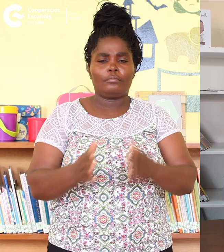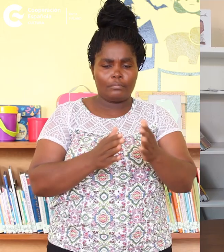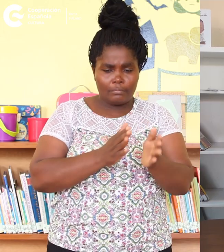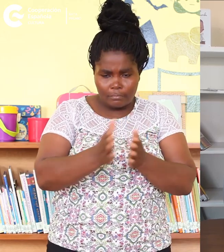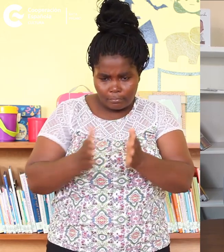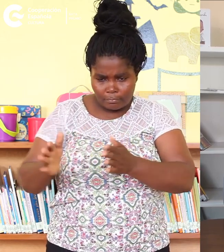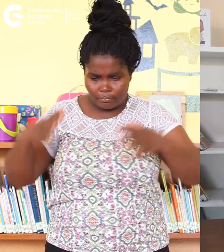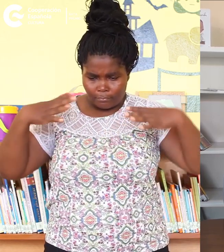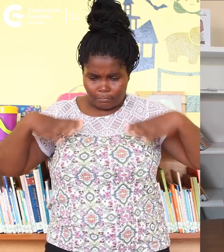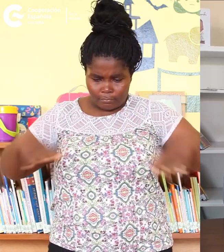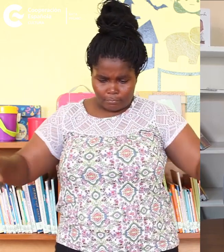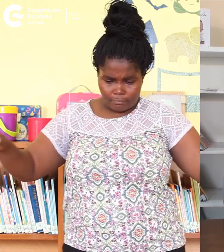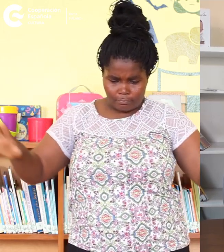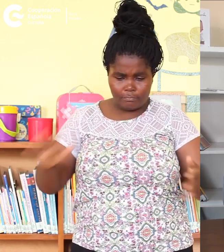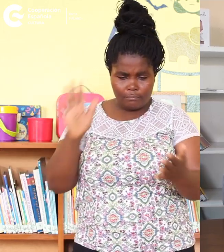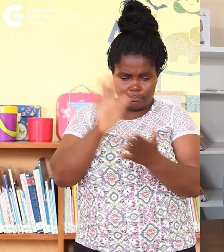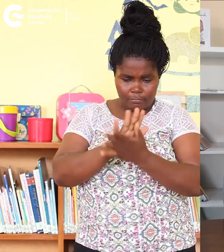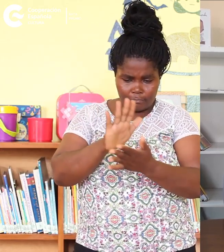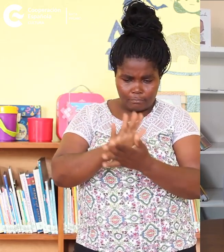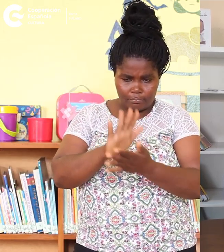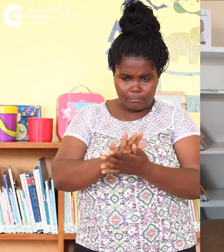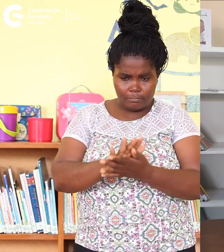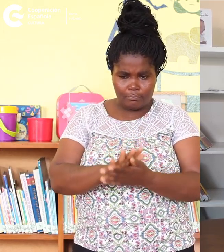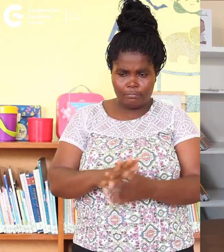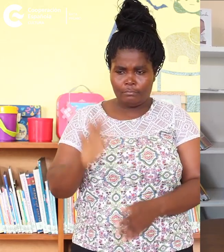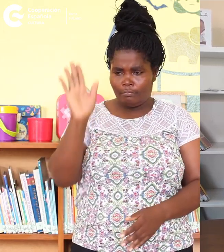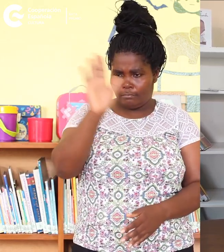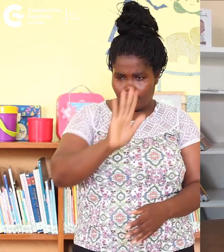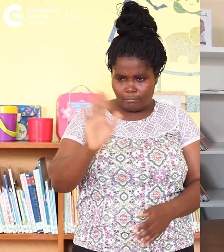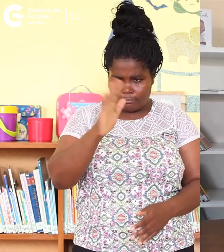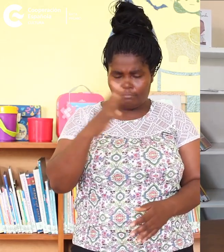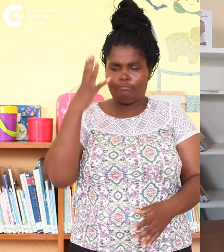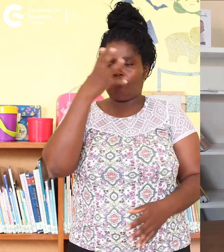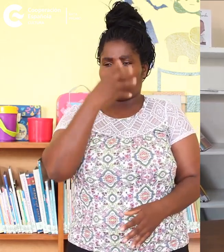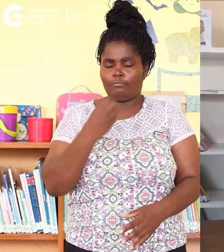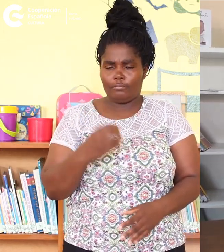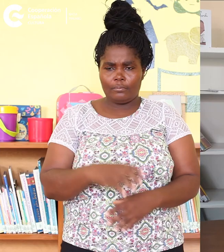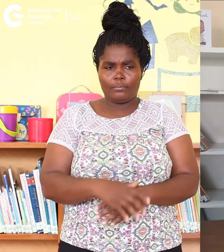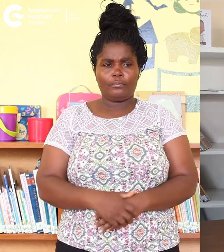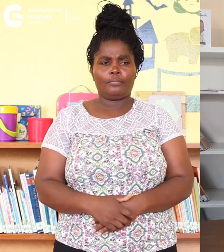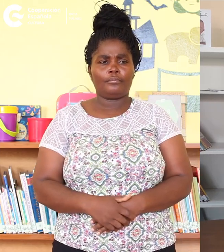Prepararemos vestidos de papel. Nos maquillaremos.